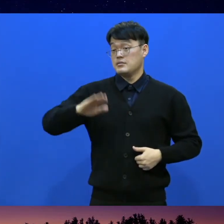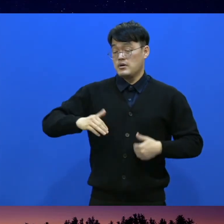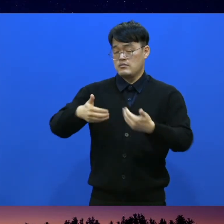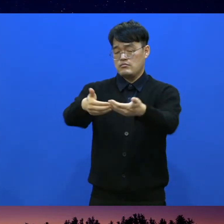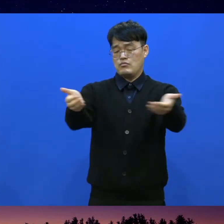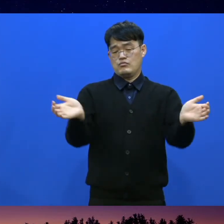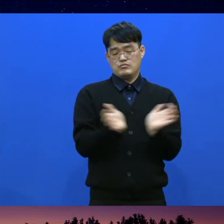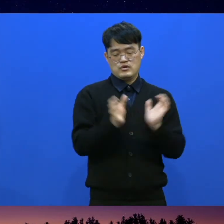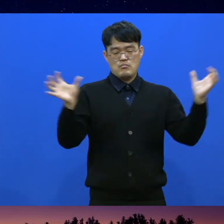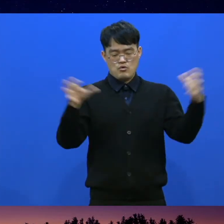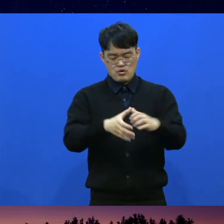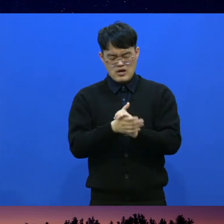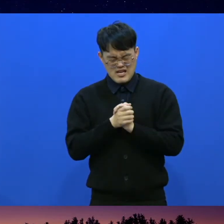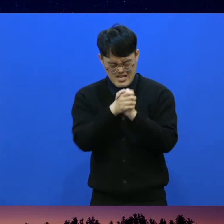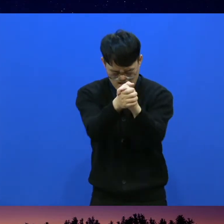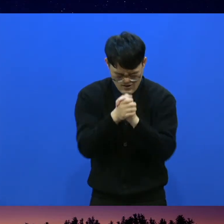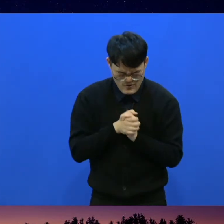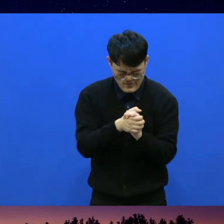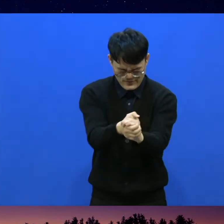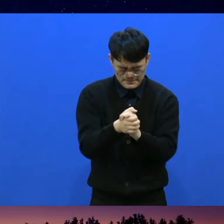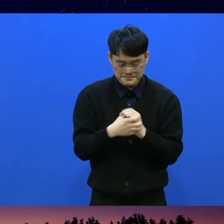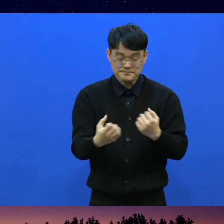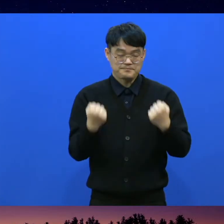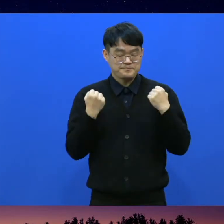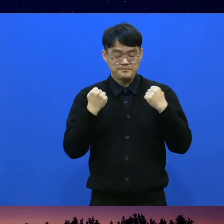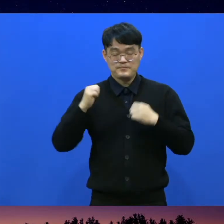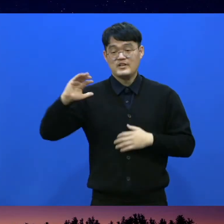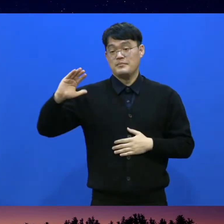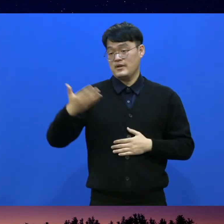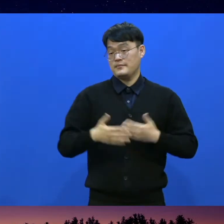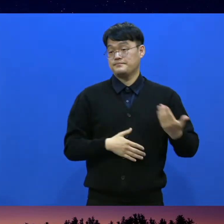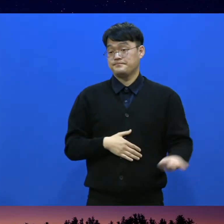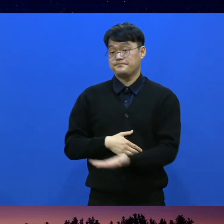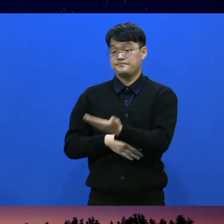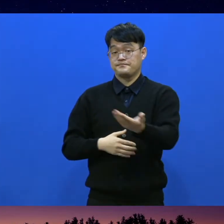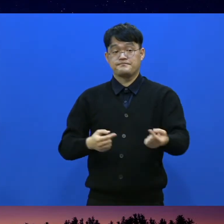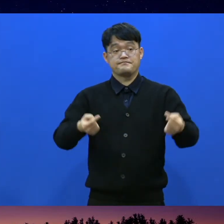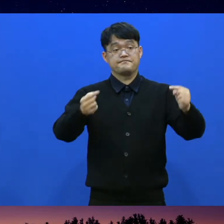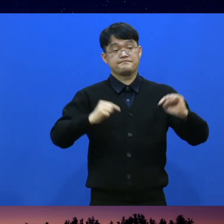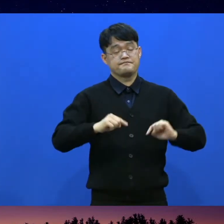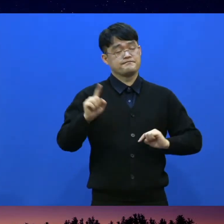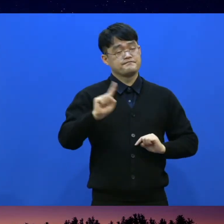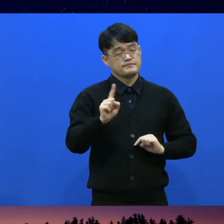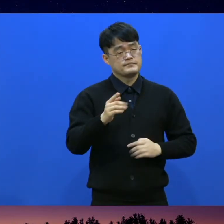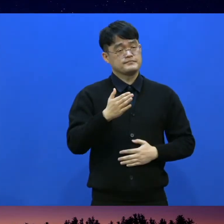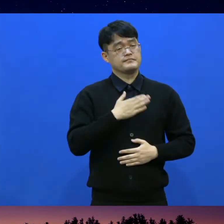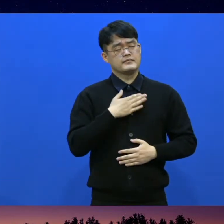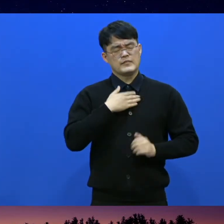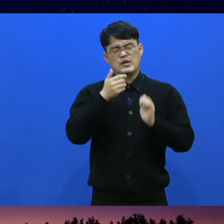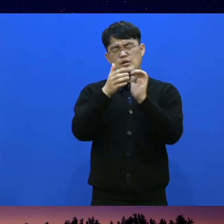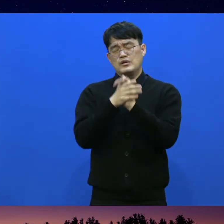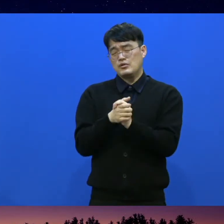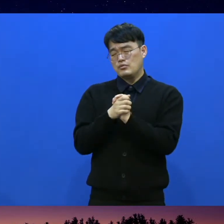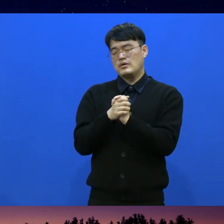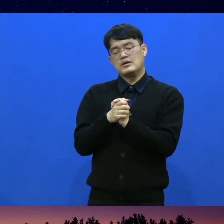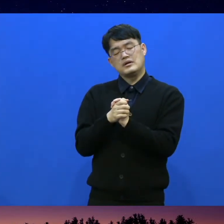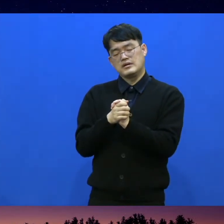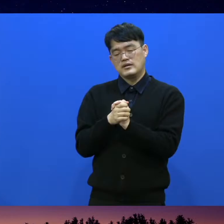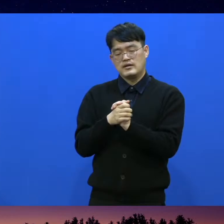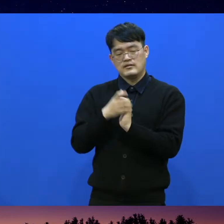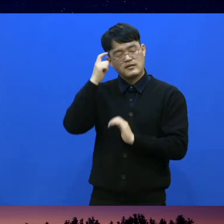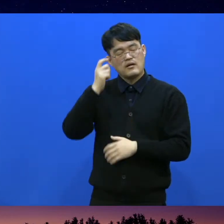기도가 강력한 거예요. 여러분들이 오시면 어떤 날은 그렇잖아요. 여러분 내가 기도할 마음도 없을 때가 있잖아요.